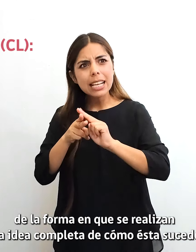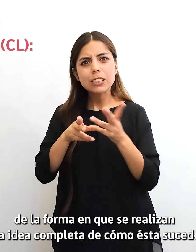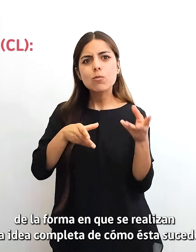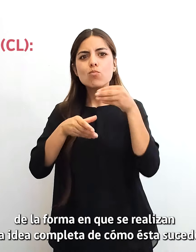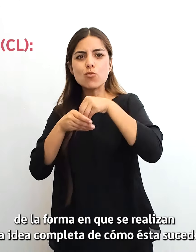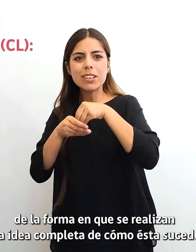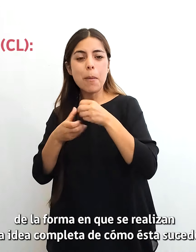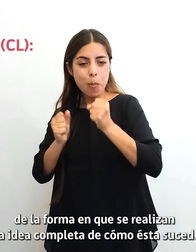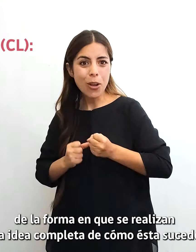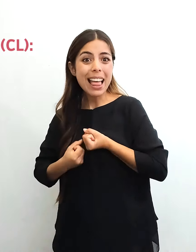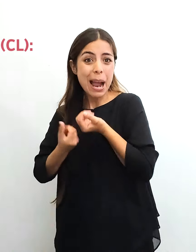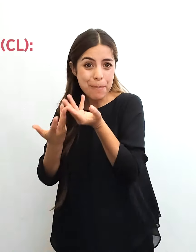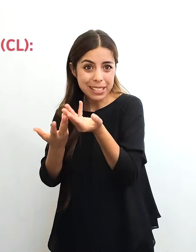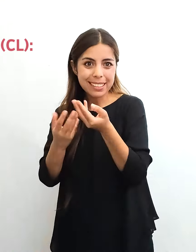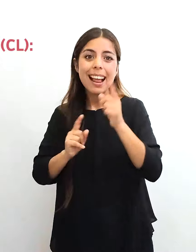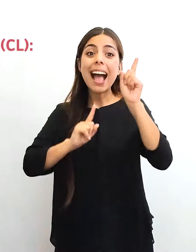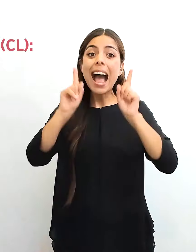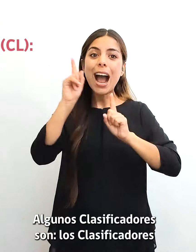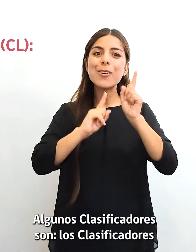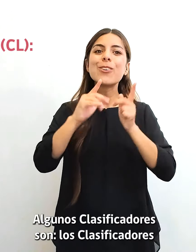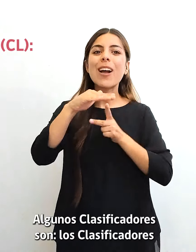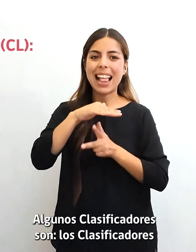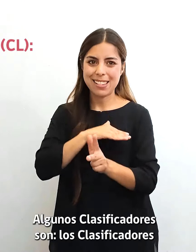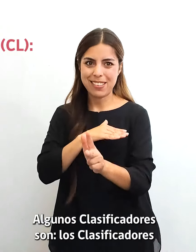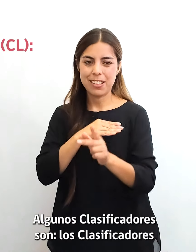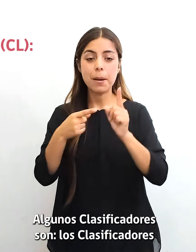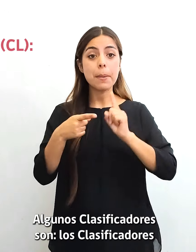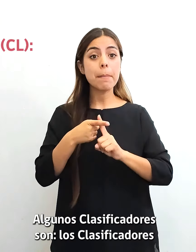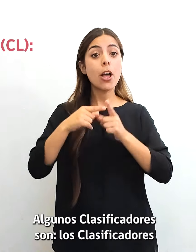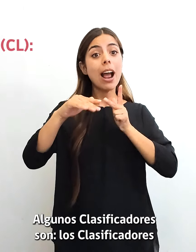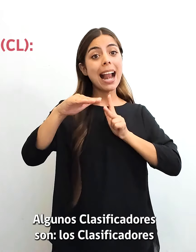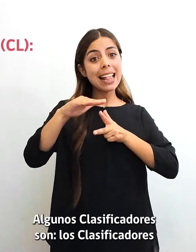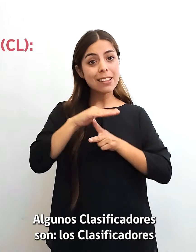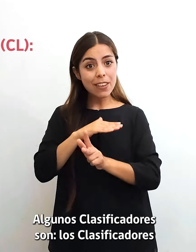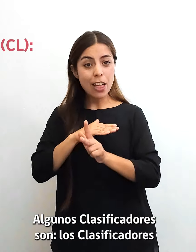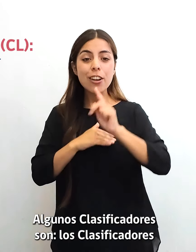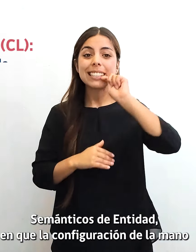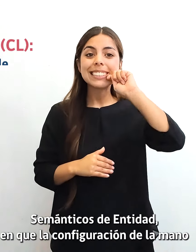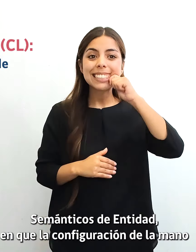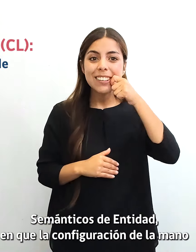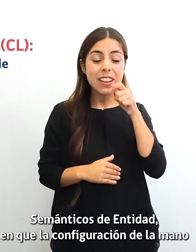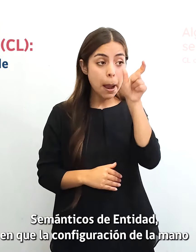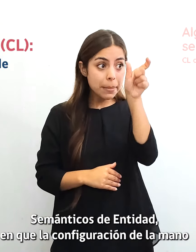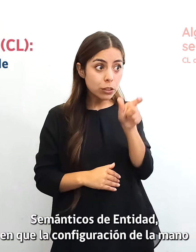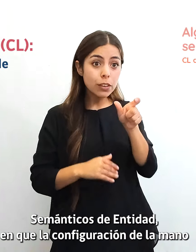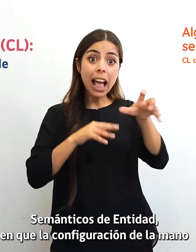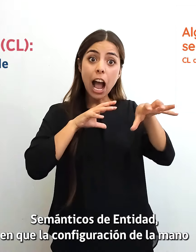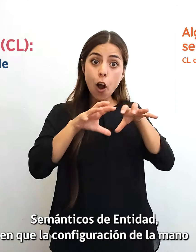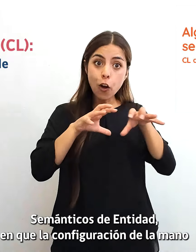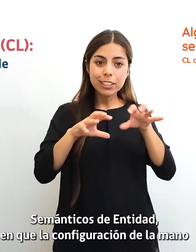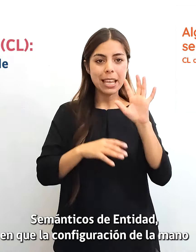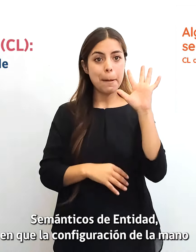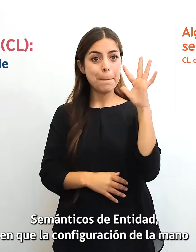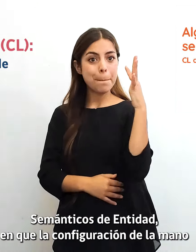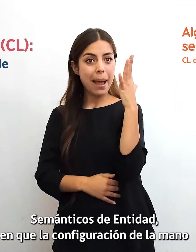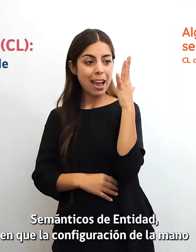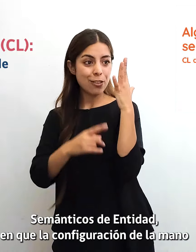cómo ésta sucede. Algunos clasificadores son los clasificadores semánticos de entidad, en que la configuración de la